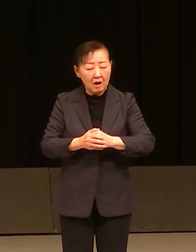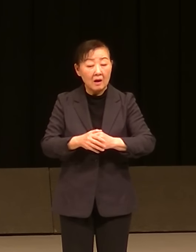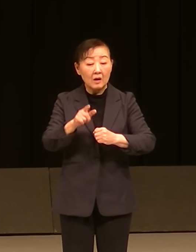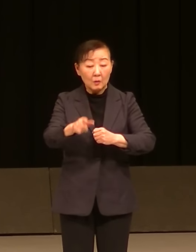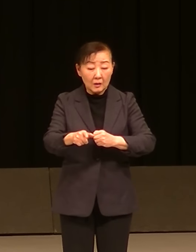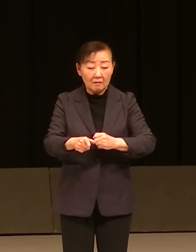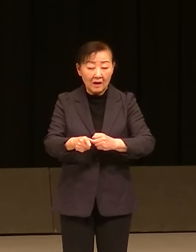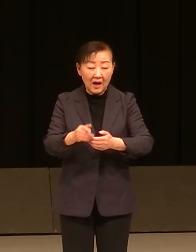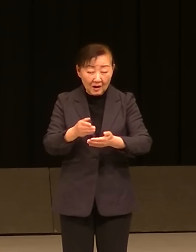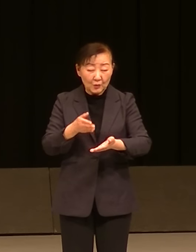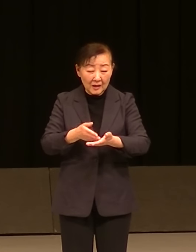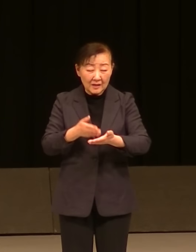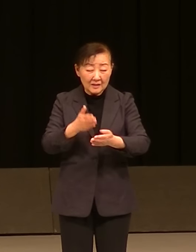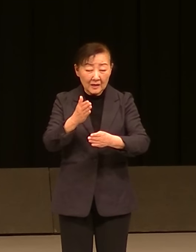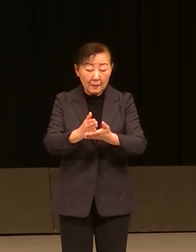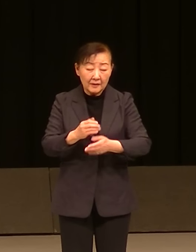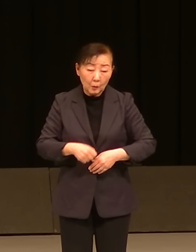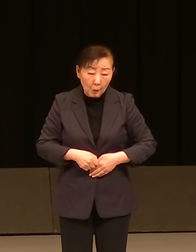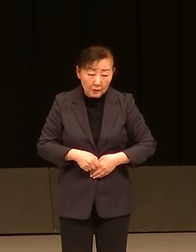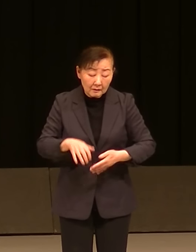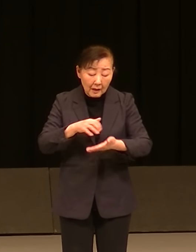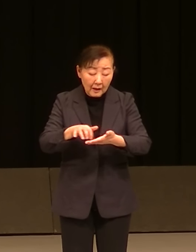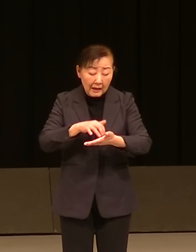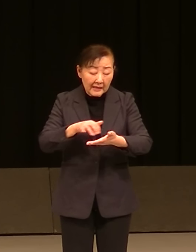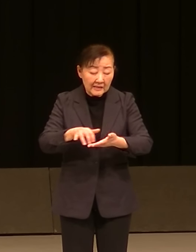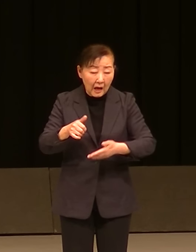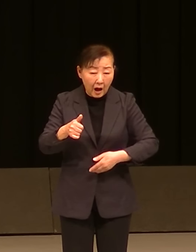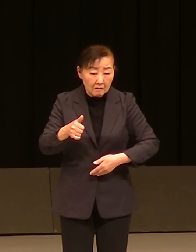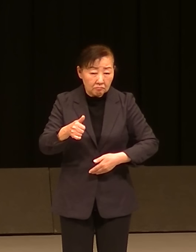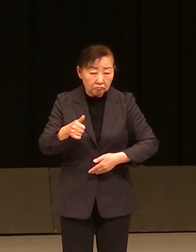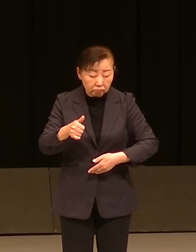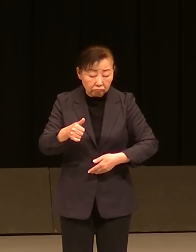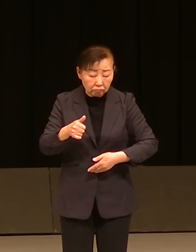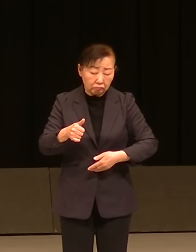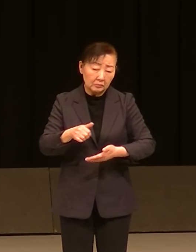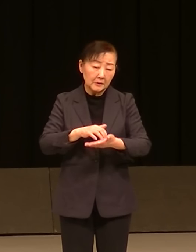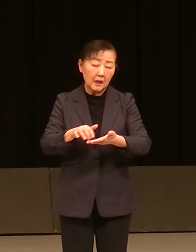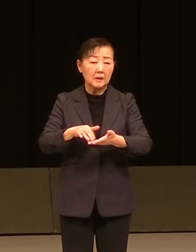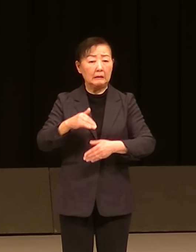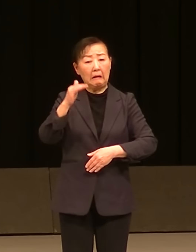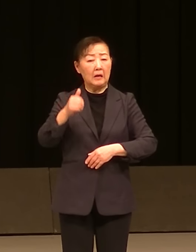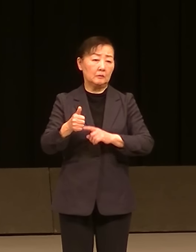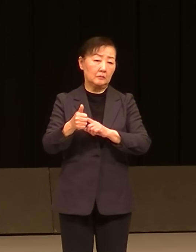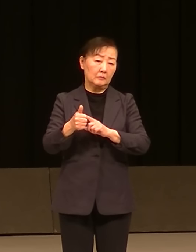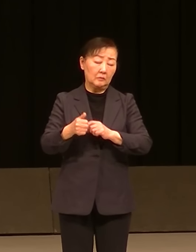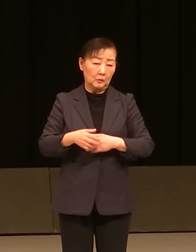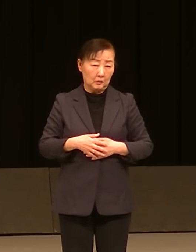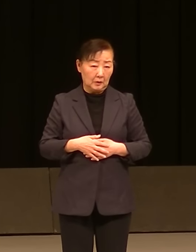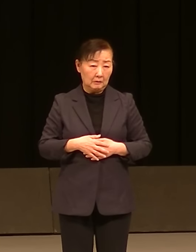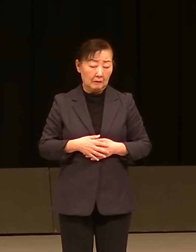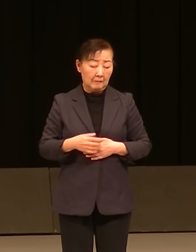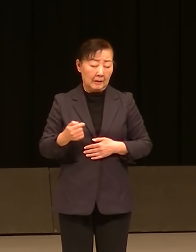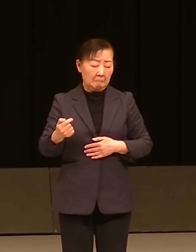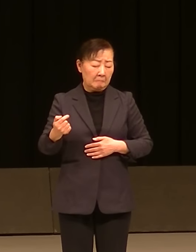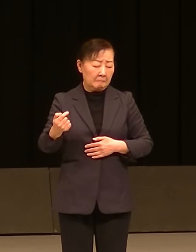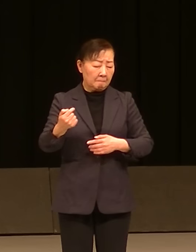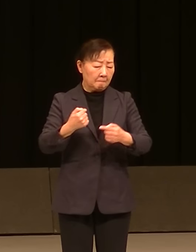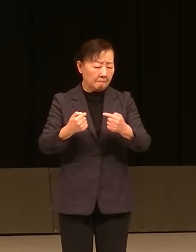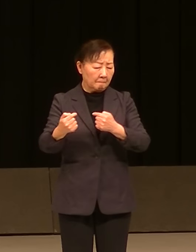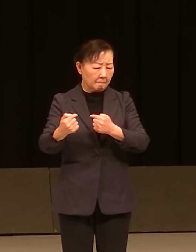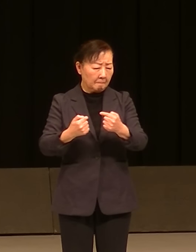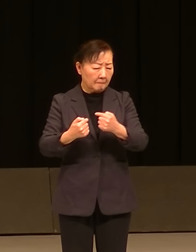とかですね、そういう計算が結構、こう働いて、こう、まあ、批判をこう何て言うんで